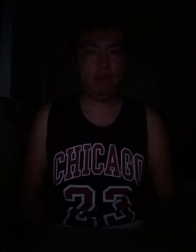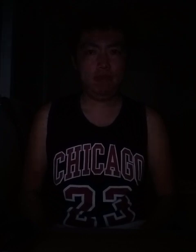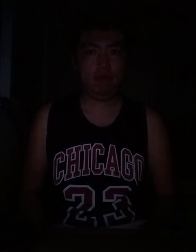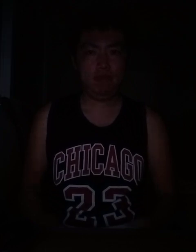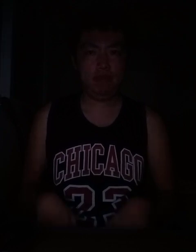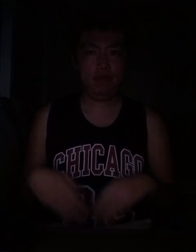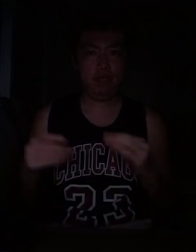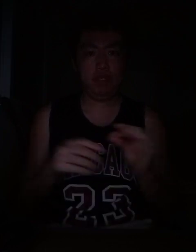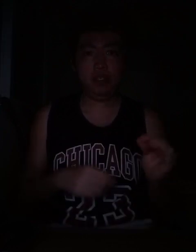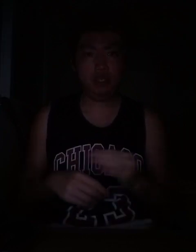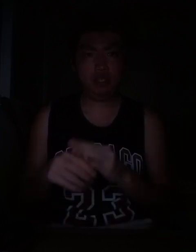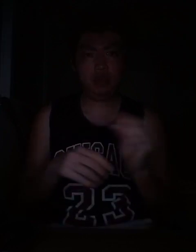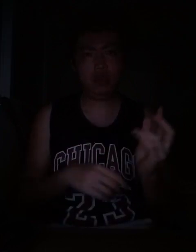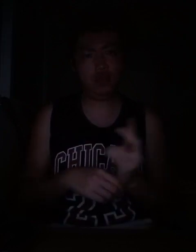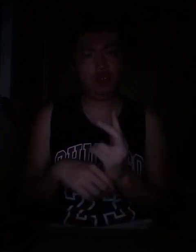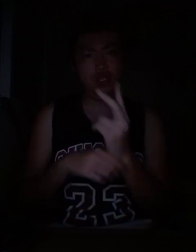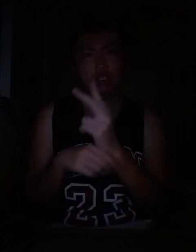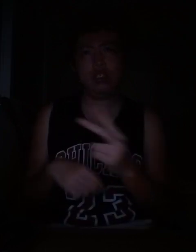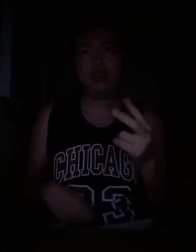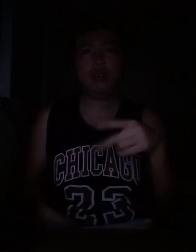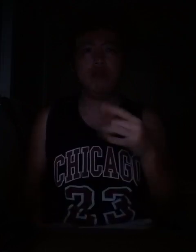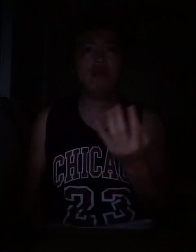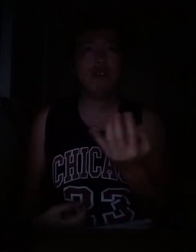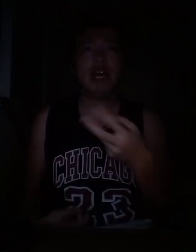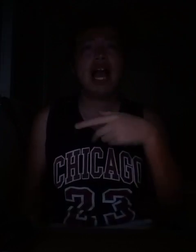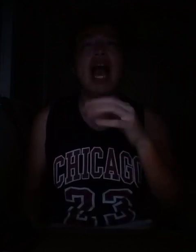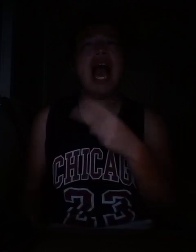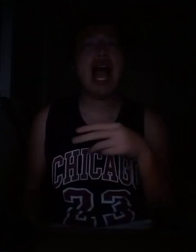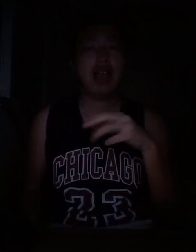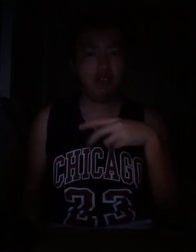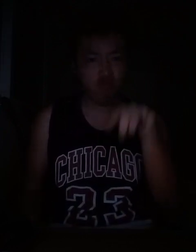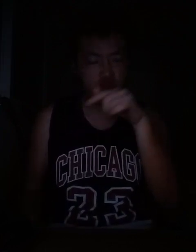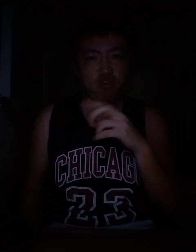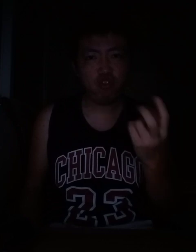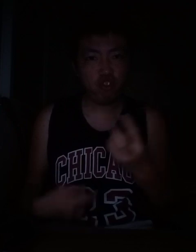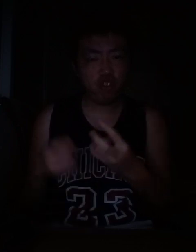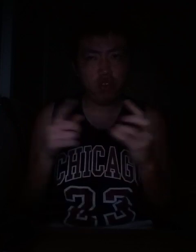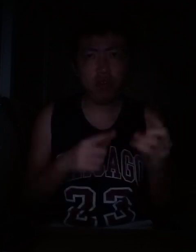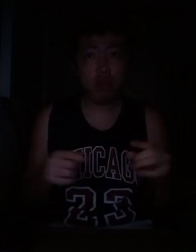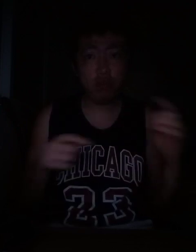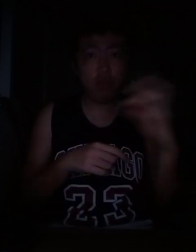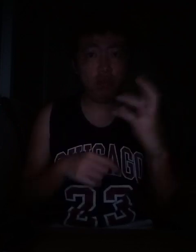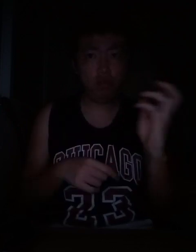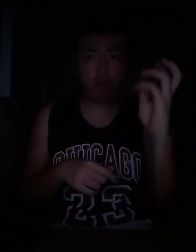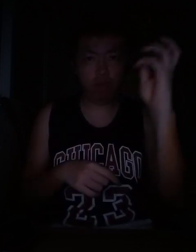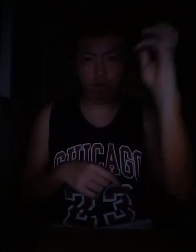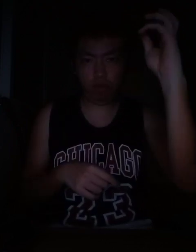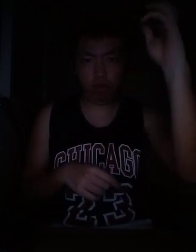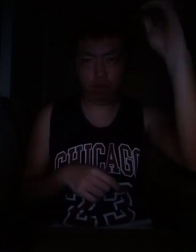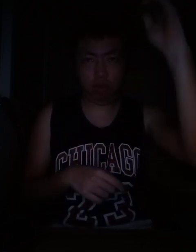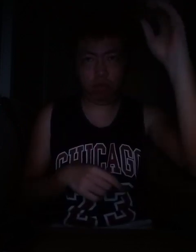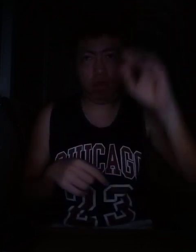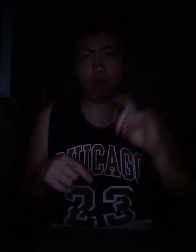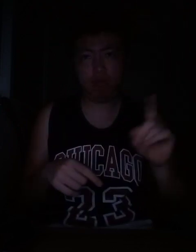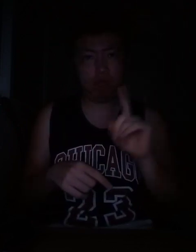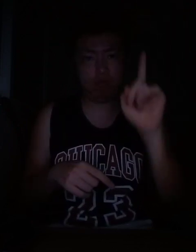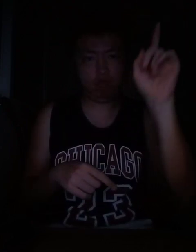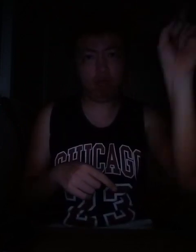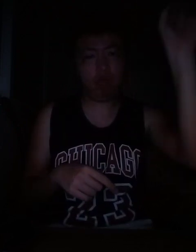네, 현재 느리게 움직이고 있는 제6호 태풍 카누는 조금씩 속도를 높이면서 한반도 쪽으로 향할 걸로